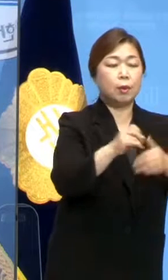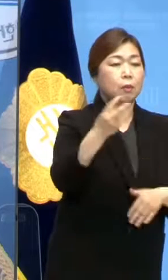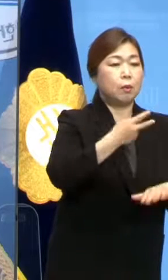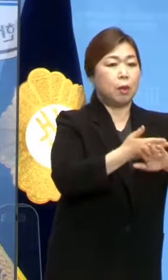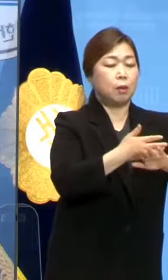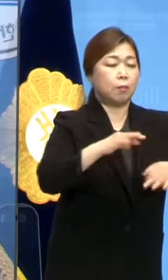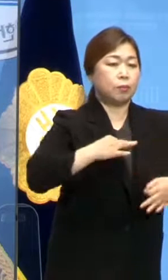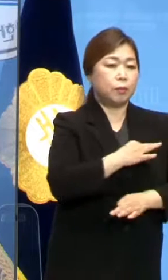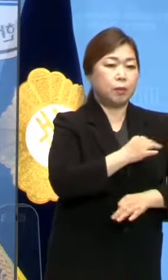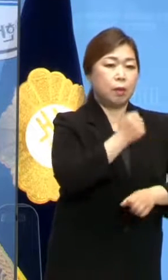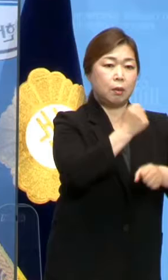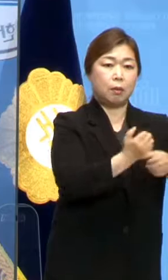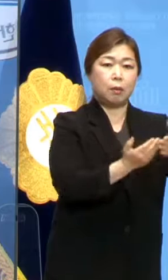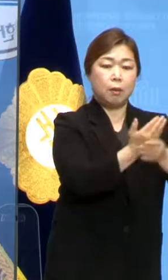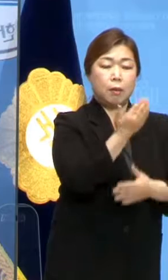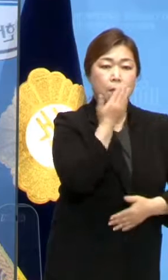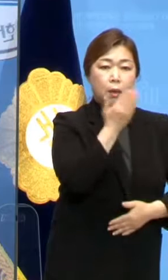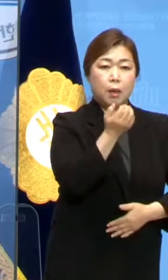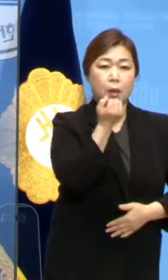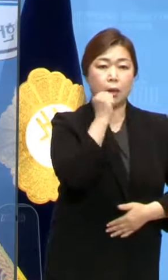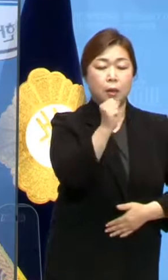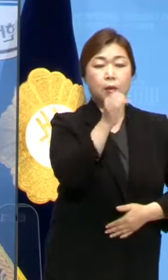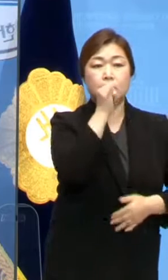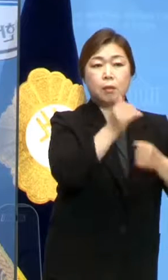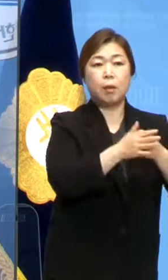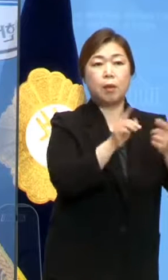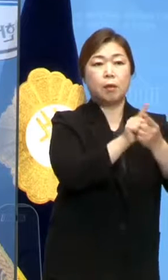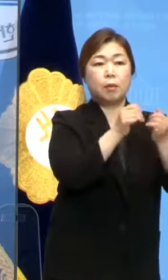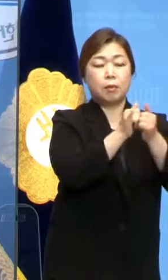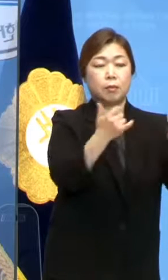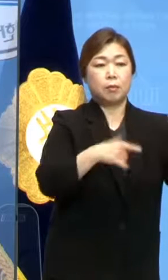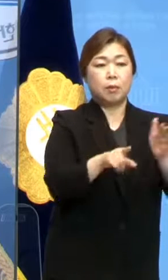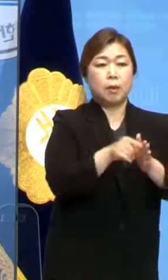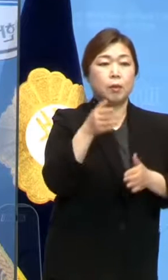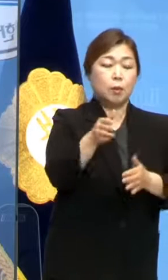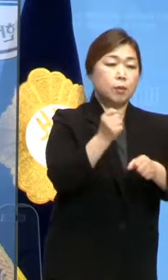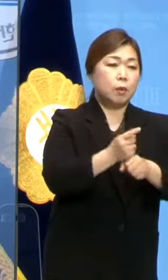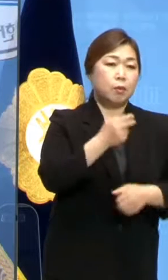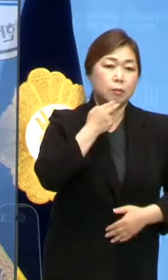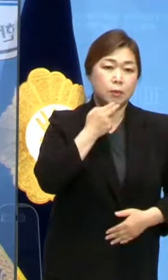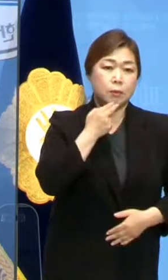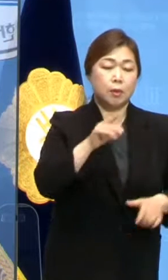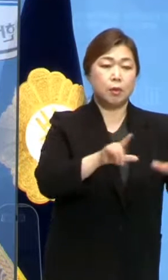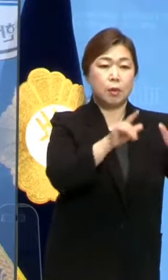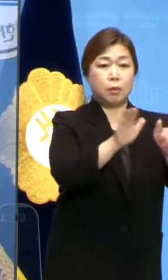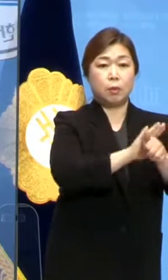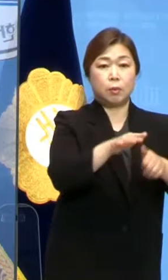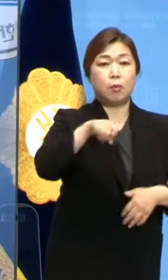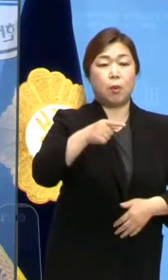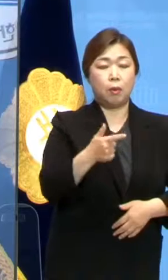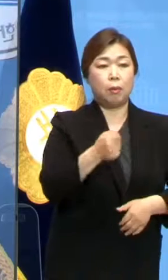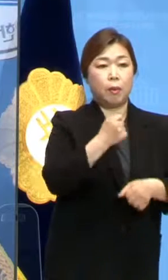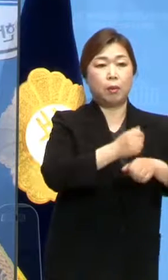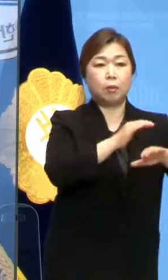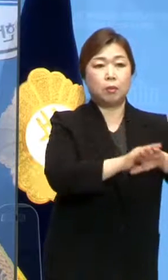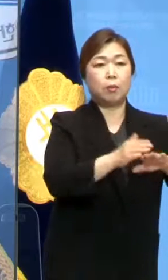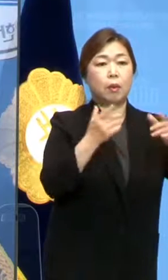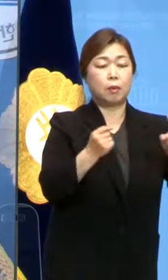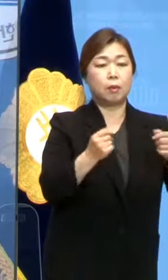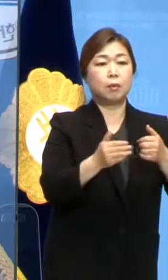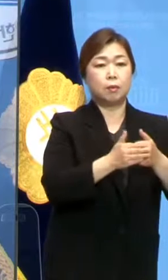다른 비리의 온상이 될 것이 자명한 며 대상자를 위한 전문 수 없는 사회서비스 원의 만들어질